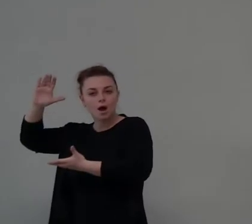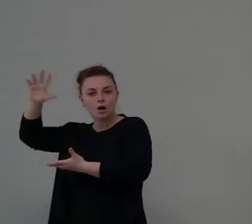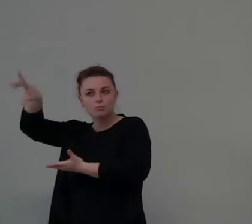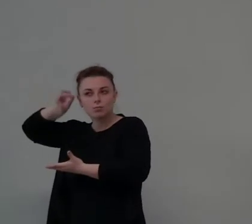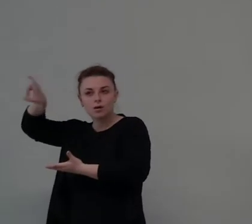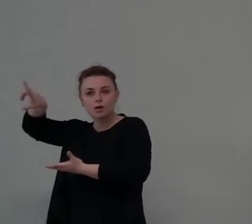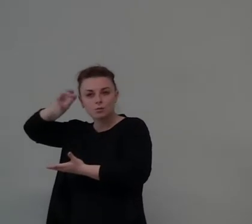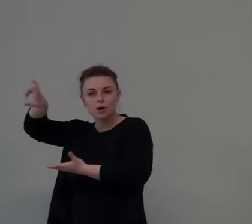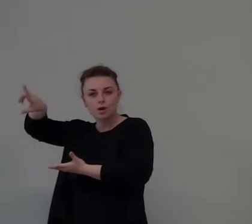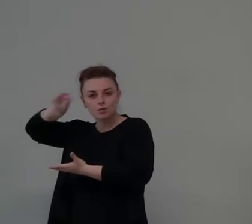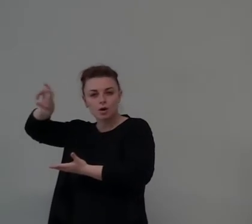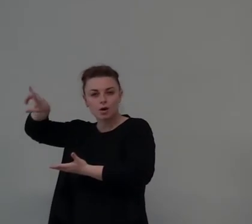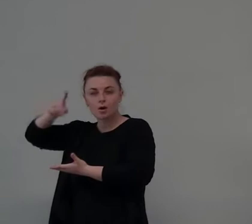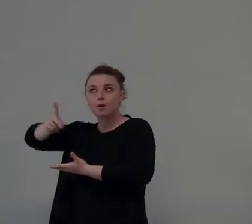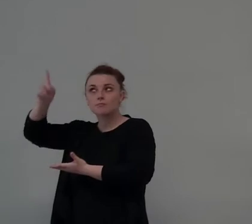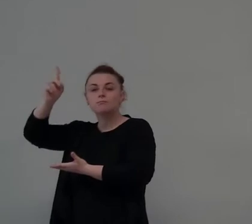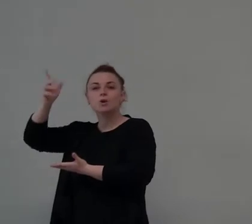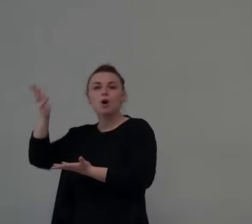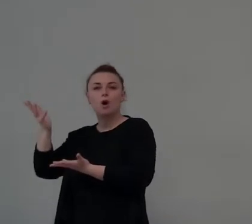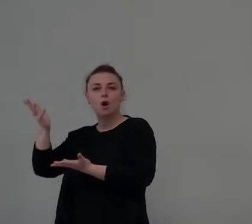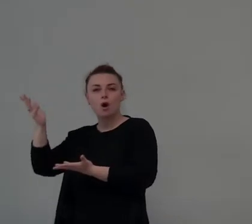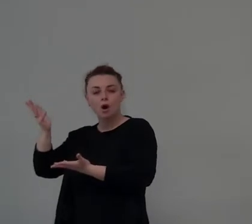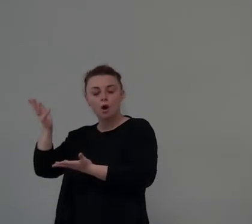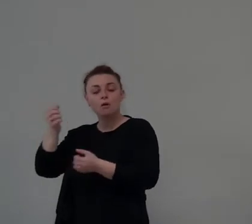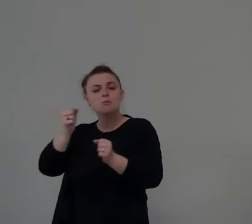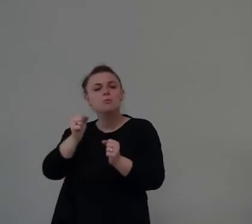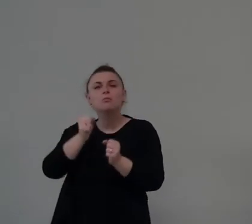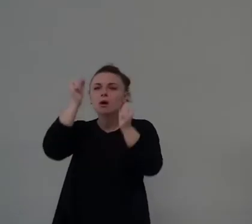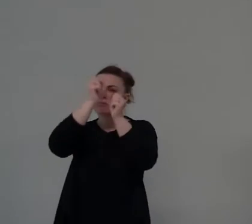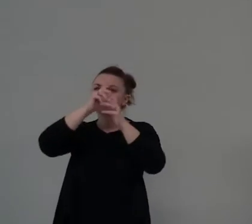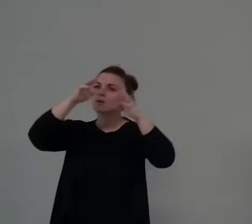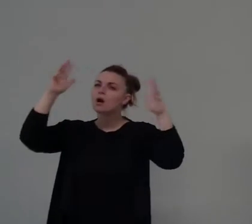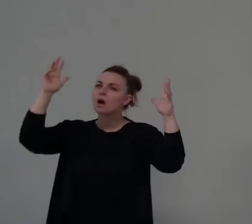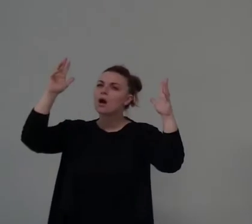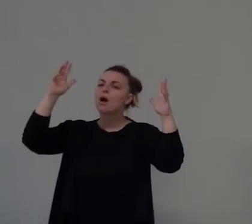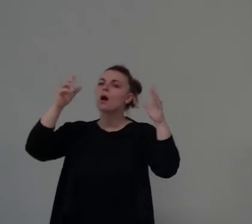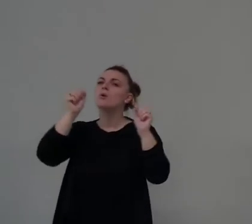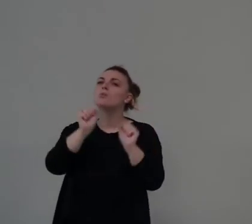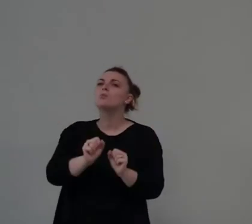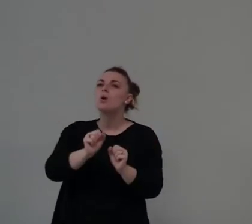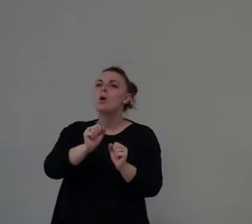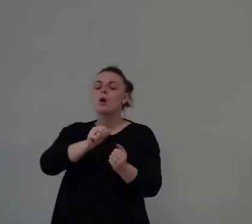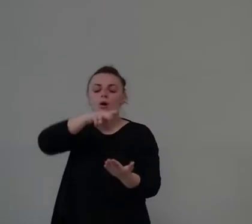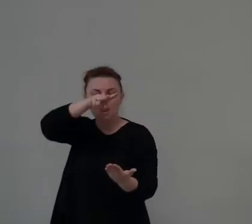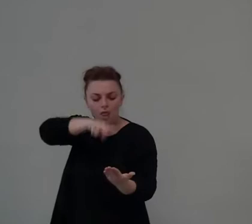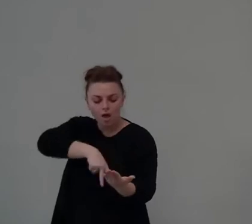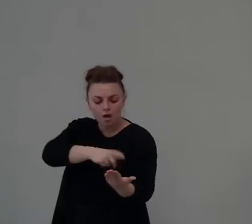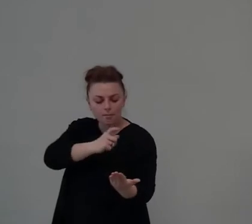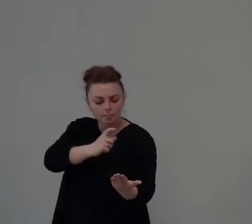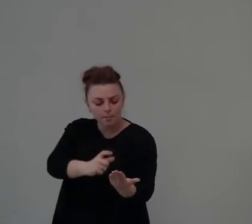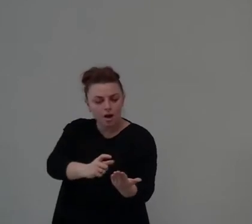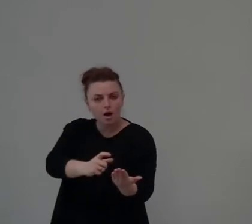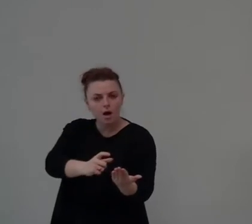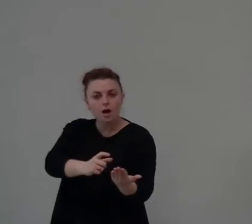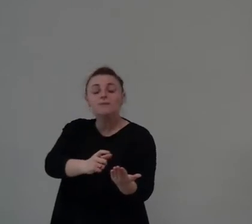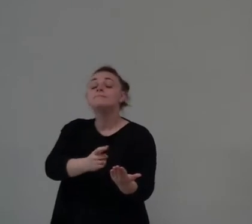che il Signore ti parla. Può essere tramite un'immaginazione che ti viene in mente, può essere tramite un passo che leggi, ma lascia